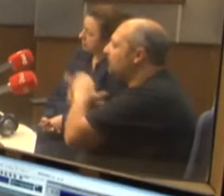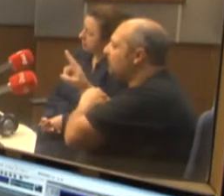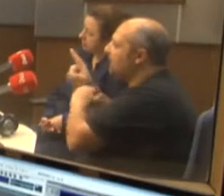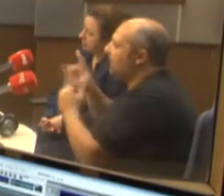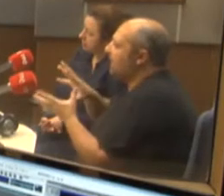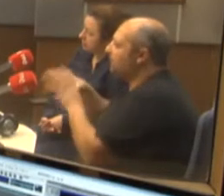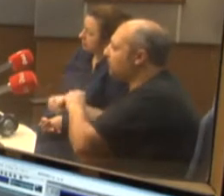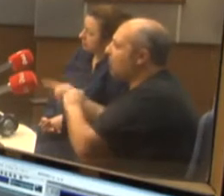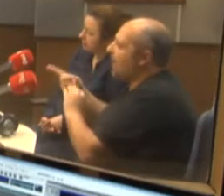aplicación,